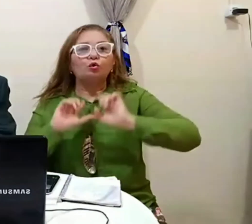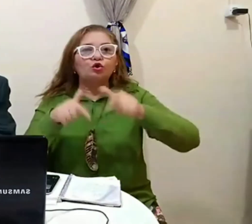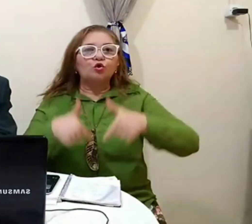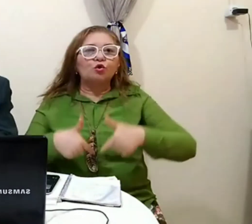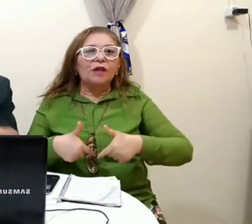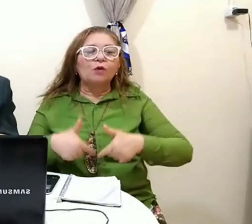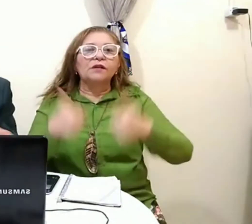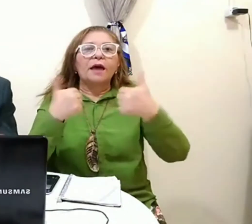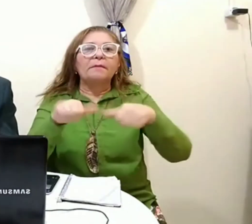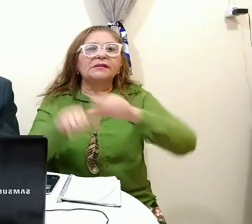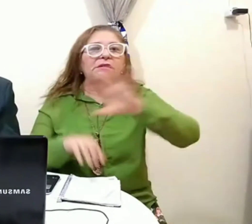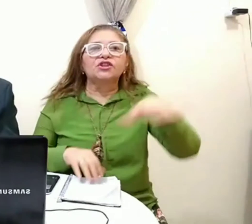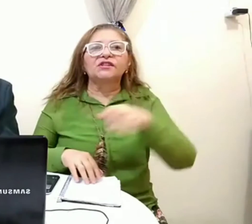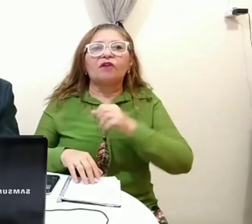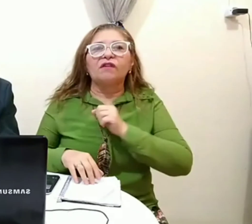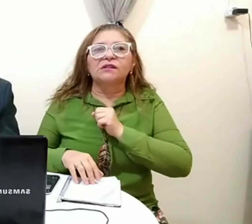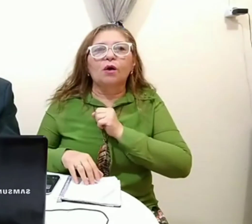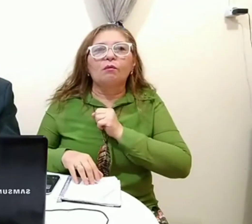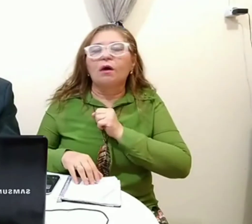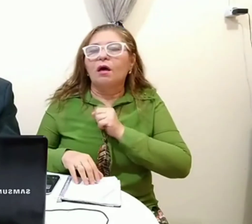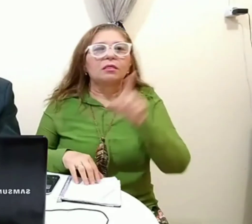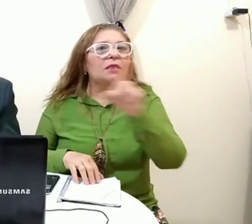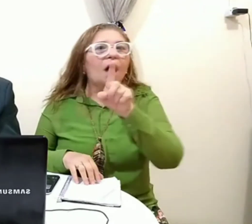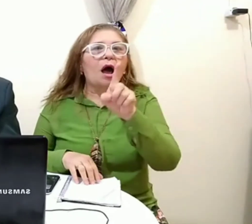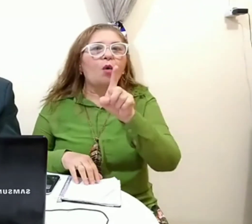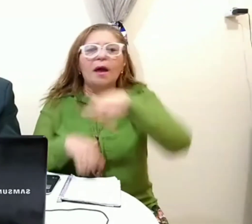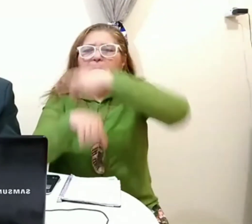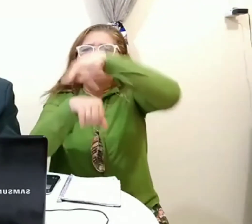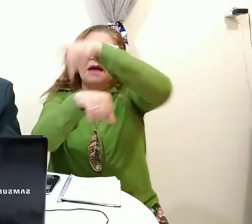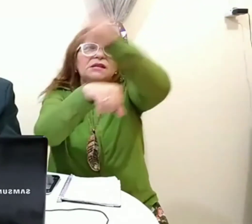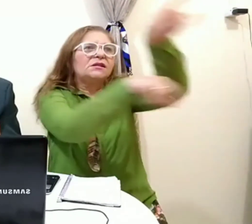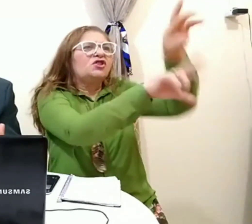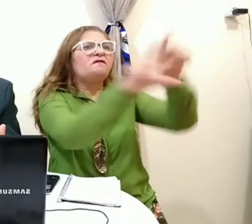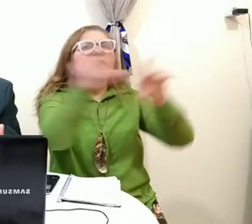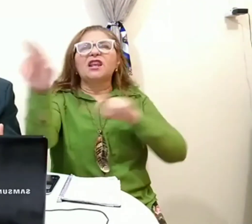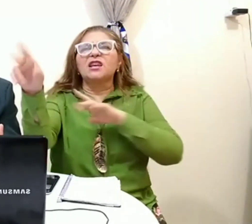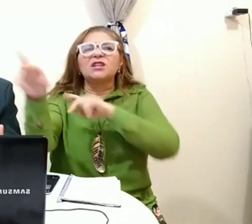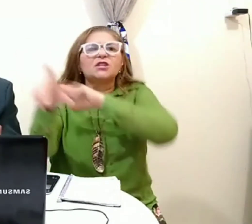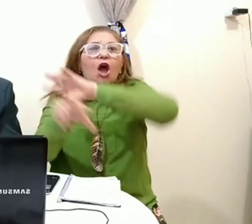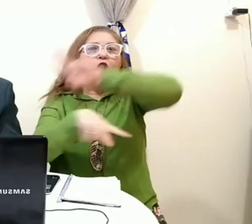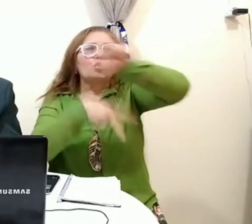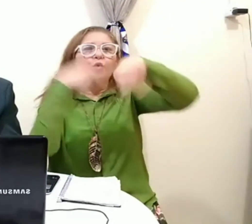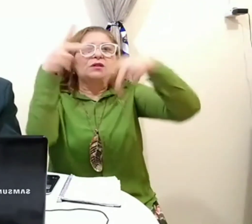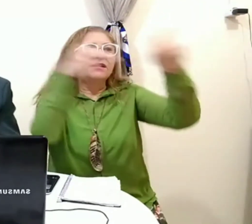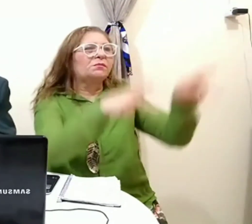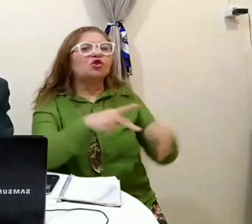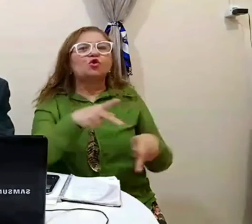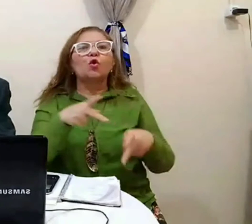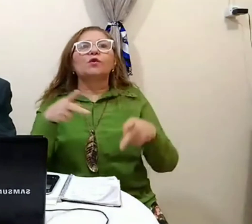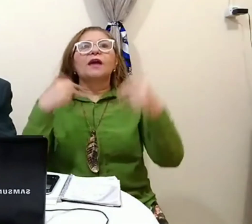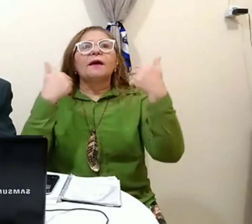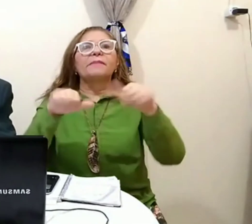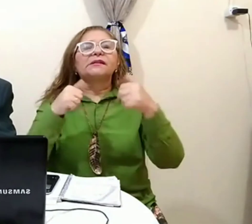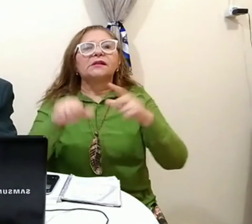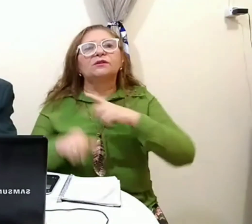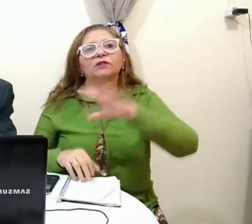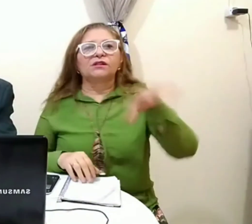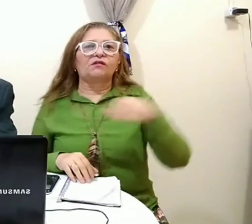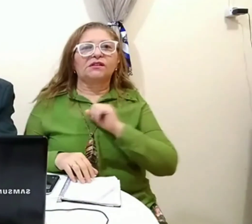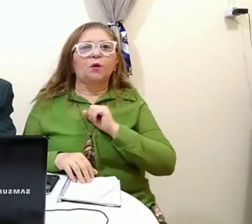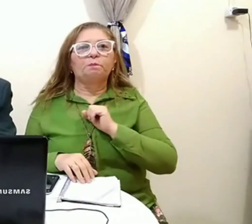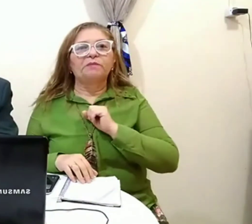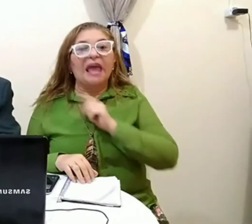as pessoas de outras nações também. E os judeus consideravam as pessoas das outras nações como imundos,